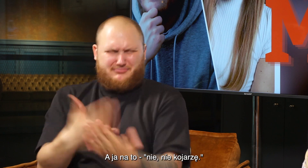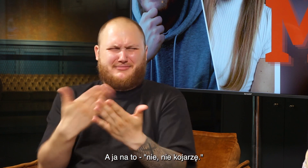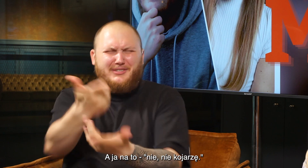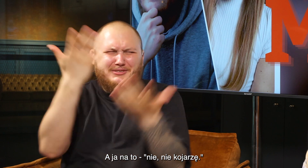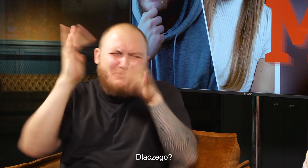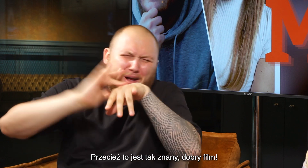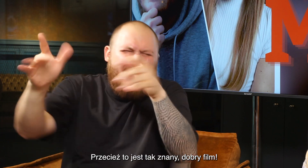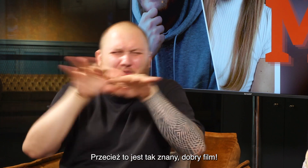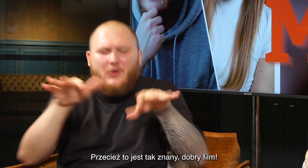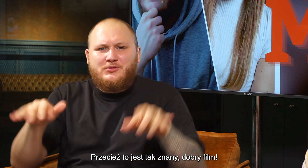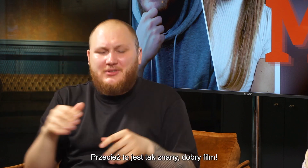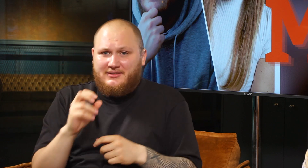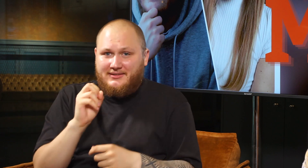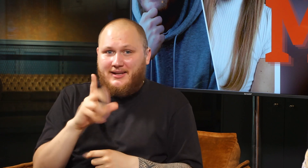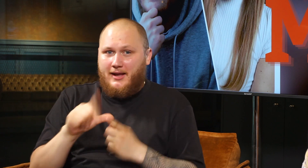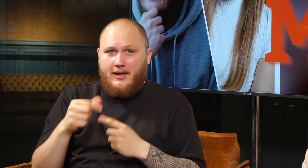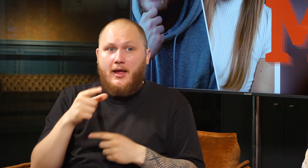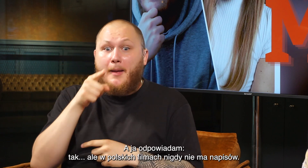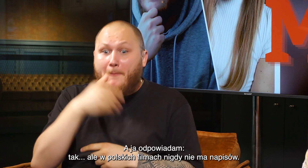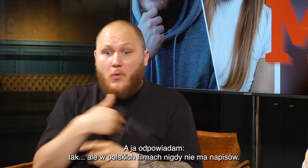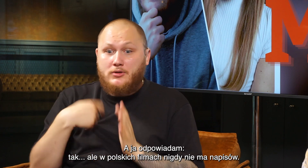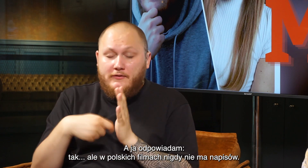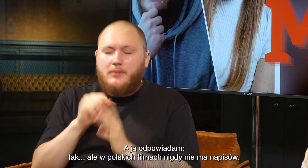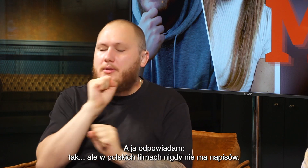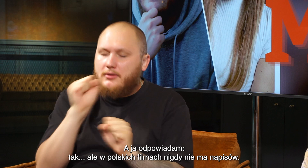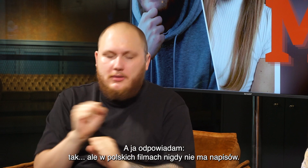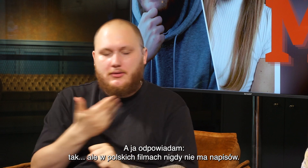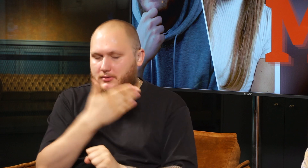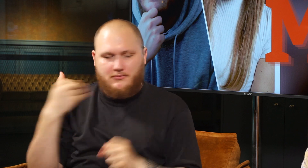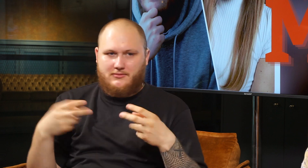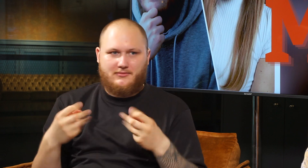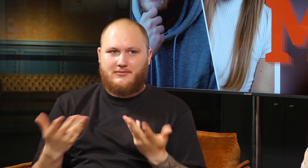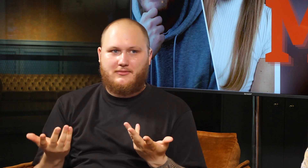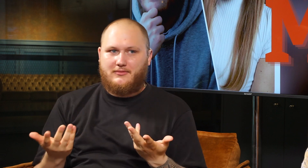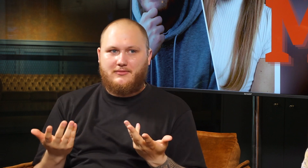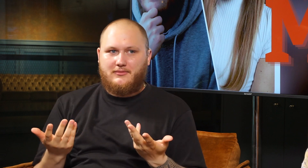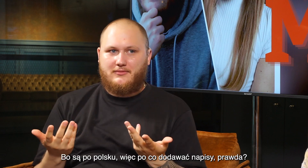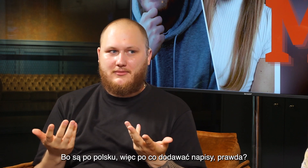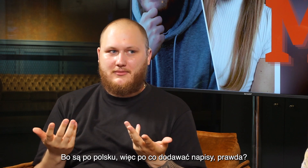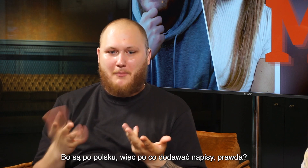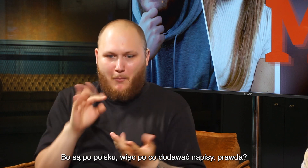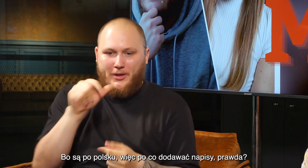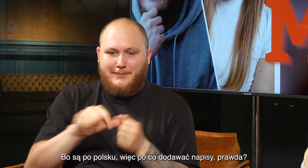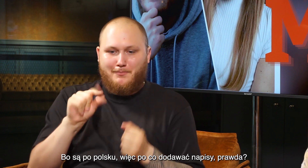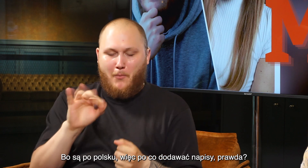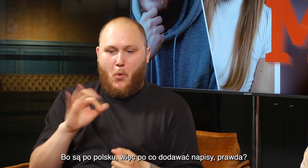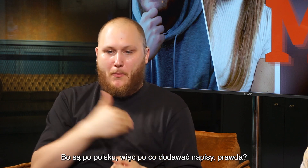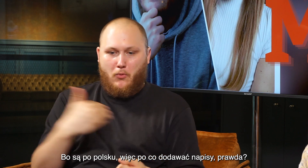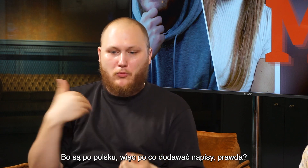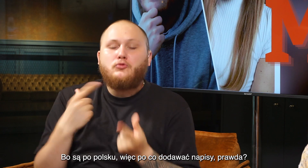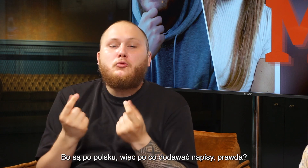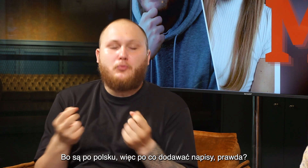A ja na to nie kojarzę. Dlaczego? Przecież to jest tak znany, dobry film. A ja na to odpowiadam, tak, ale w polskich filmach nigdy nie ma napisów.